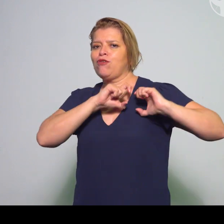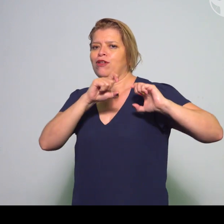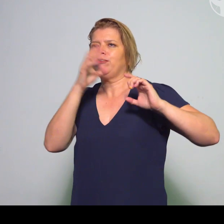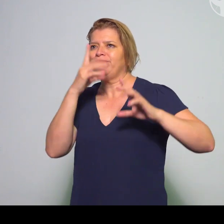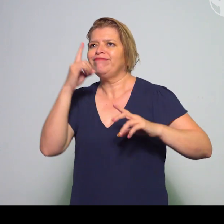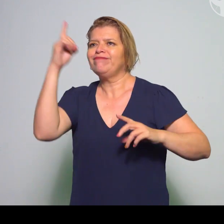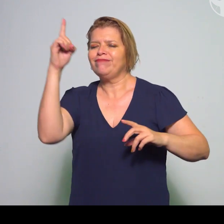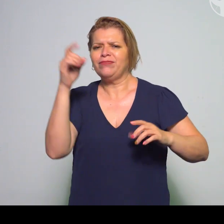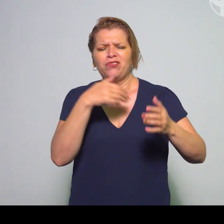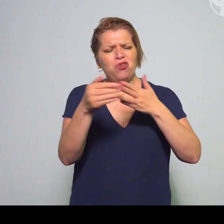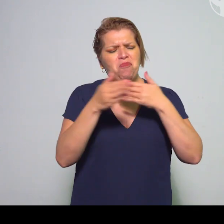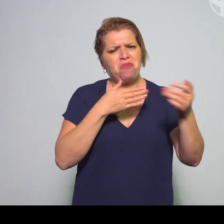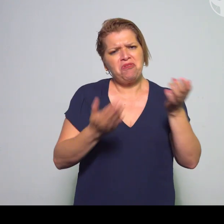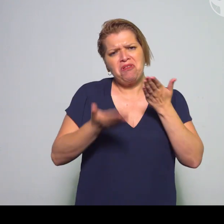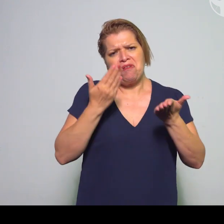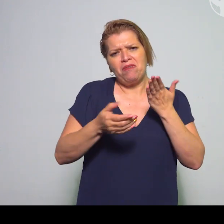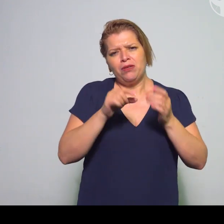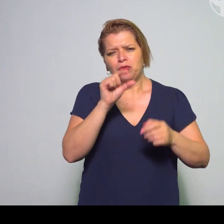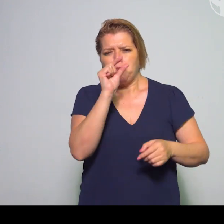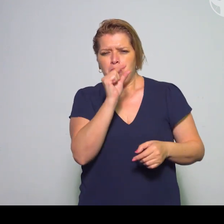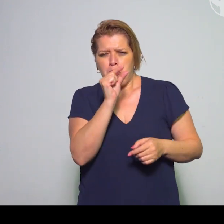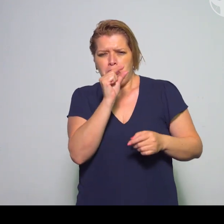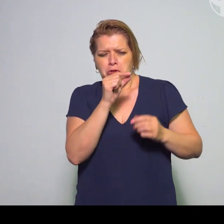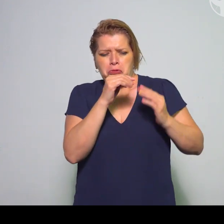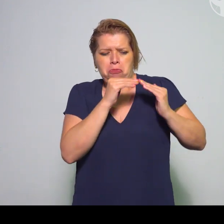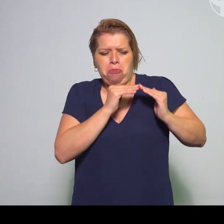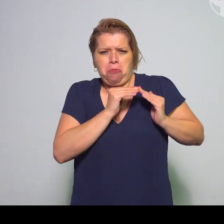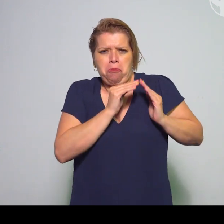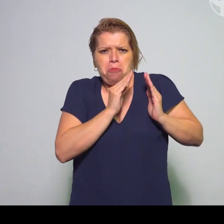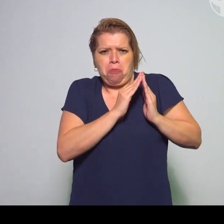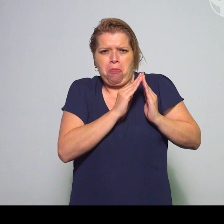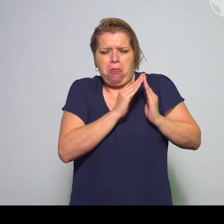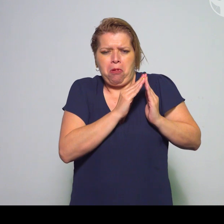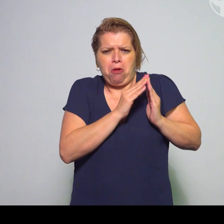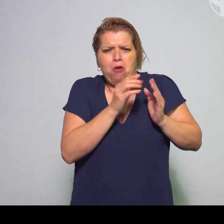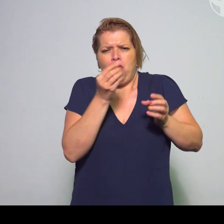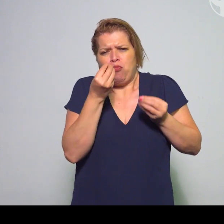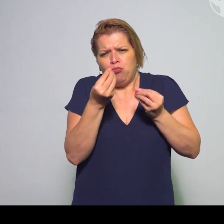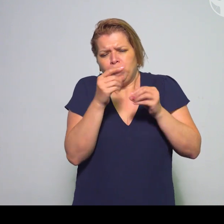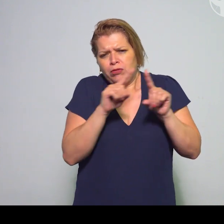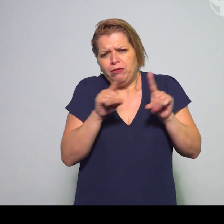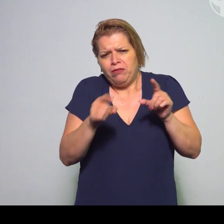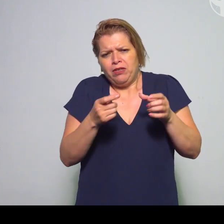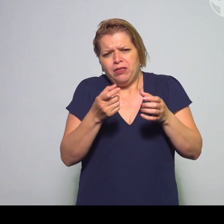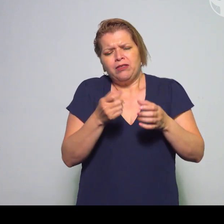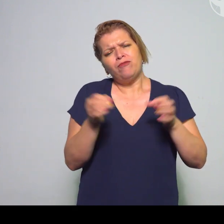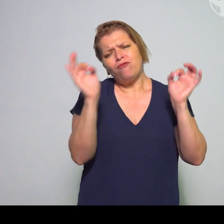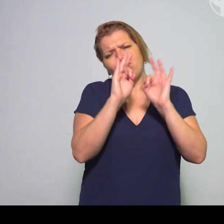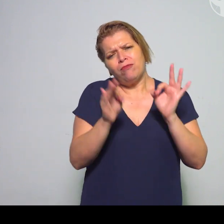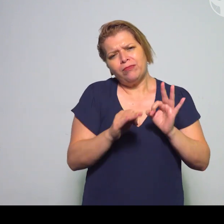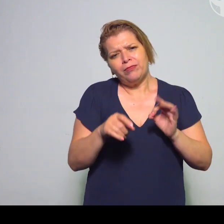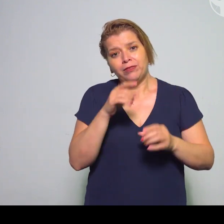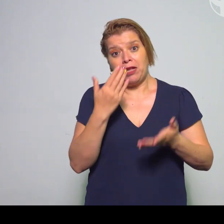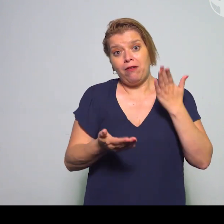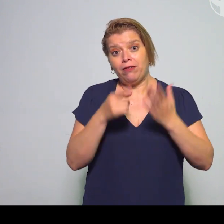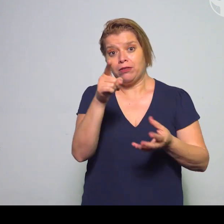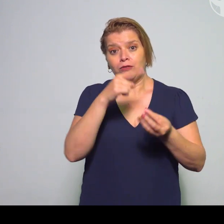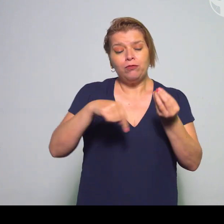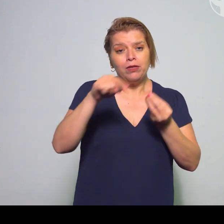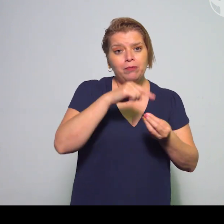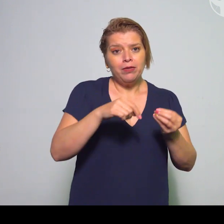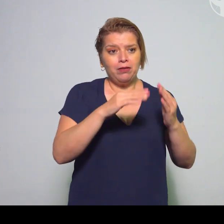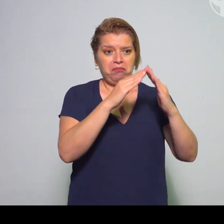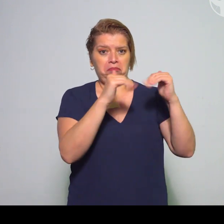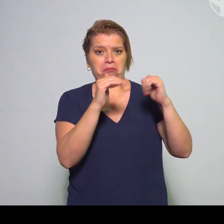del Señor. No importa, tal vez tienes solo un pedazo, tal vez tienes muchos pedazos en tus manos, tal vez tu familia está a punto